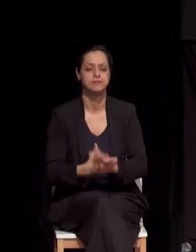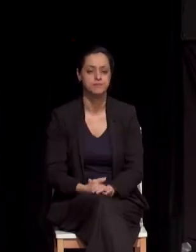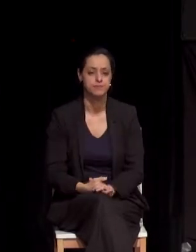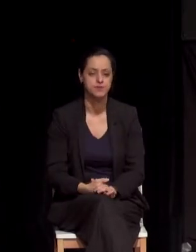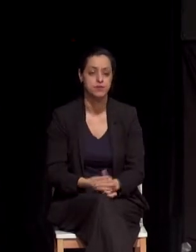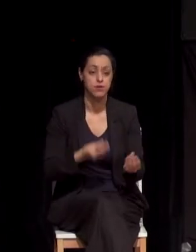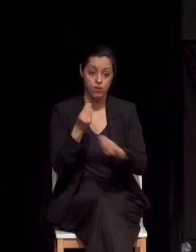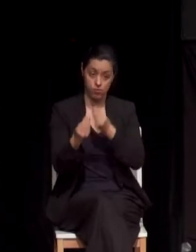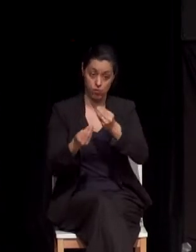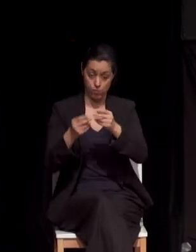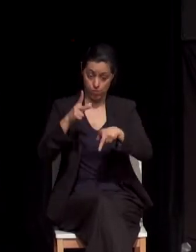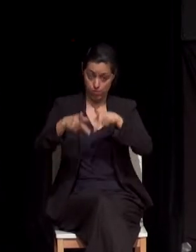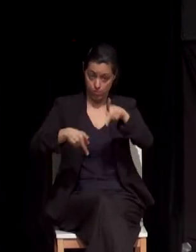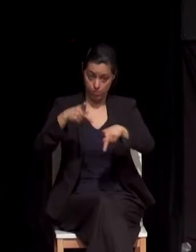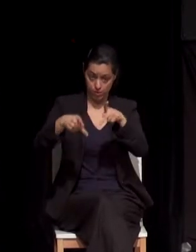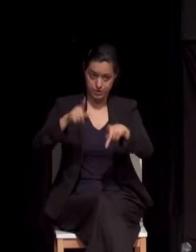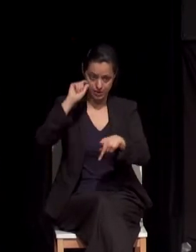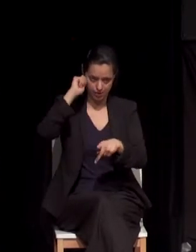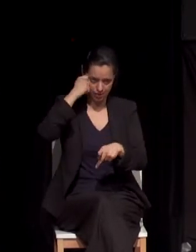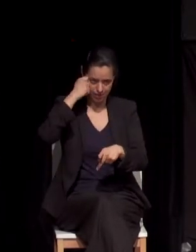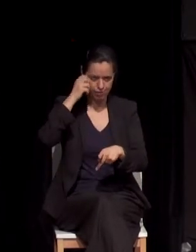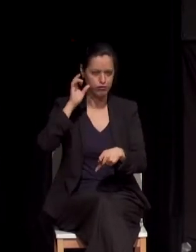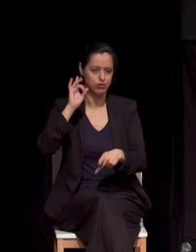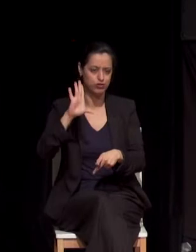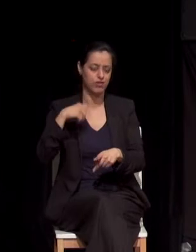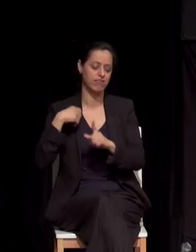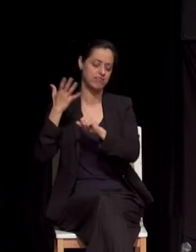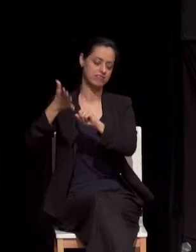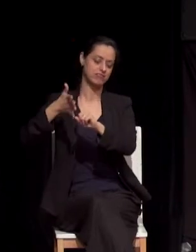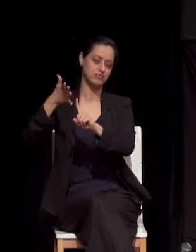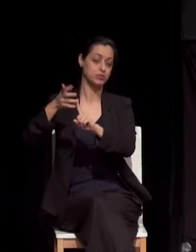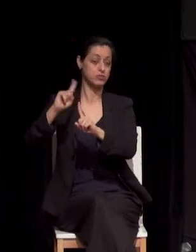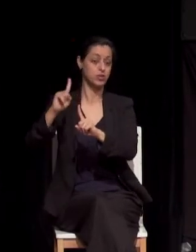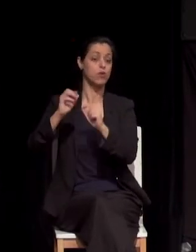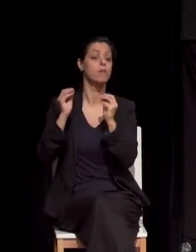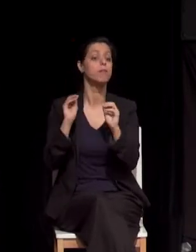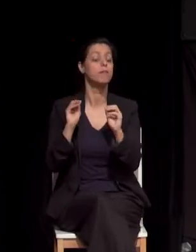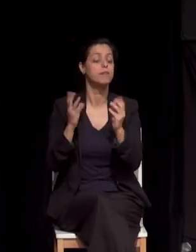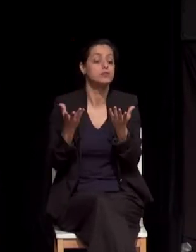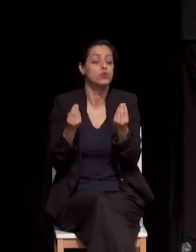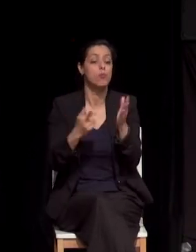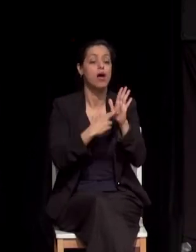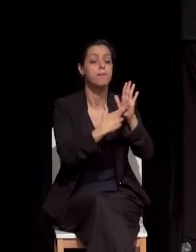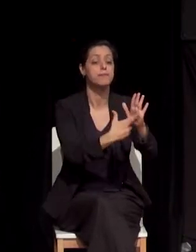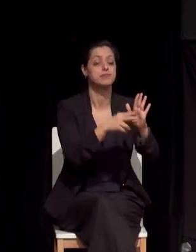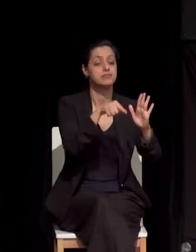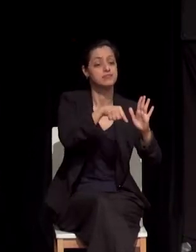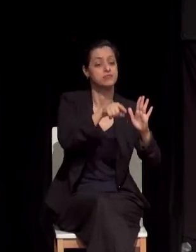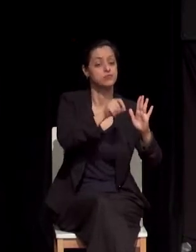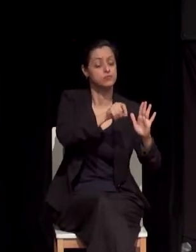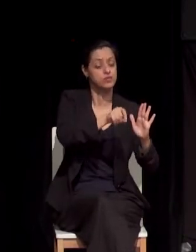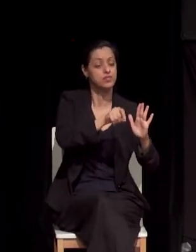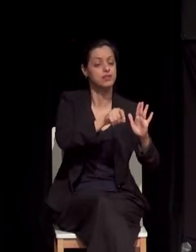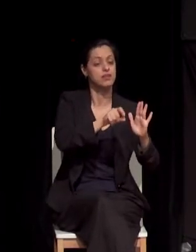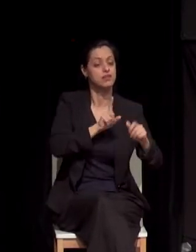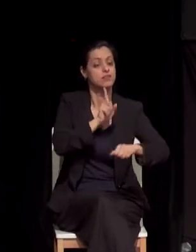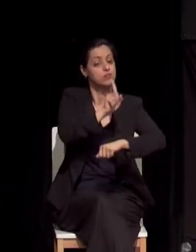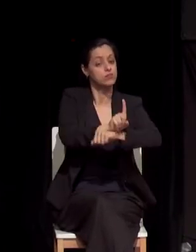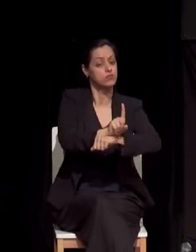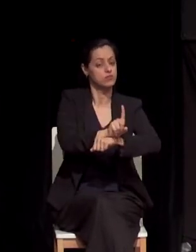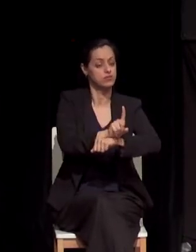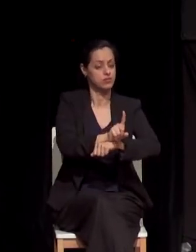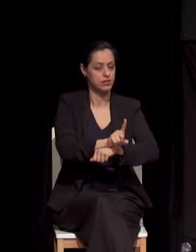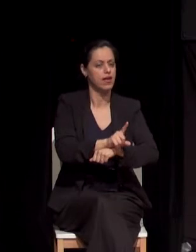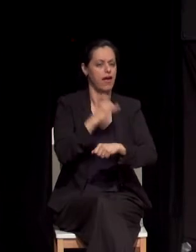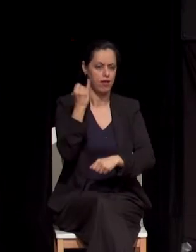da população negra, não só no discurso, mas também nos lugares de poder. Eu acho que é importante que a gente esteja